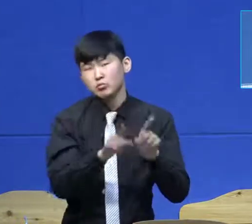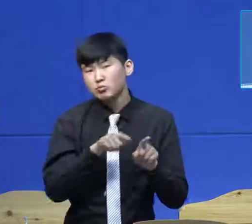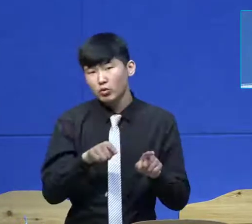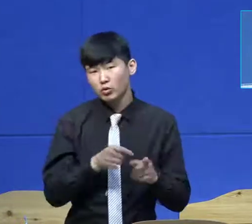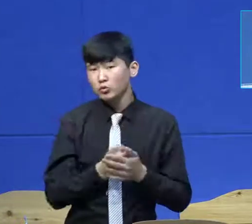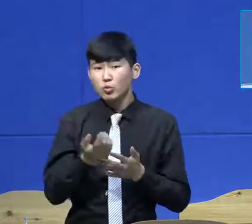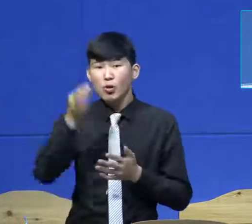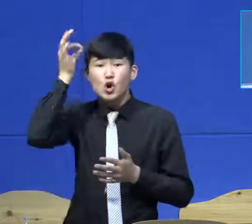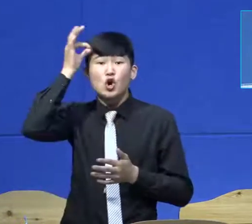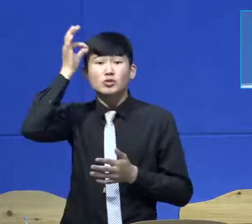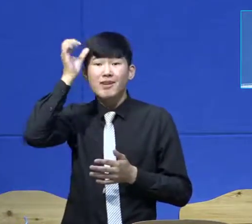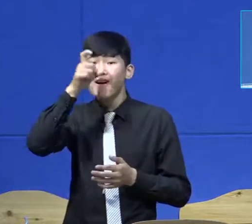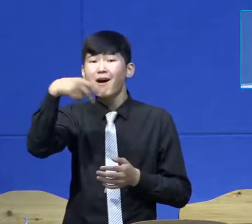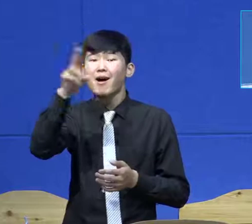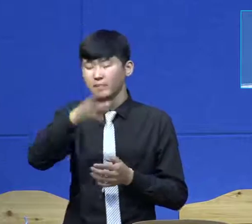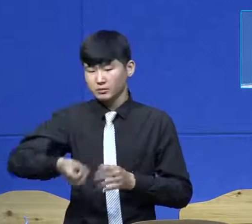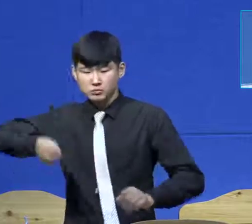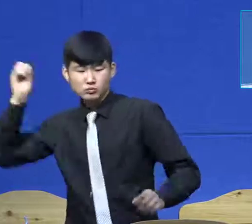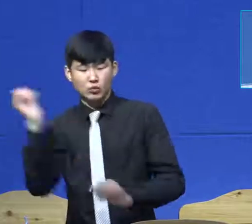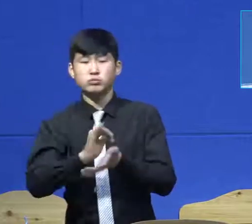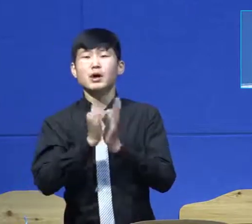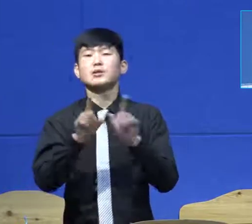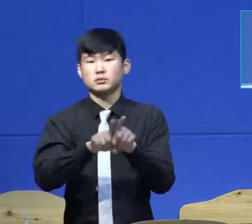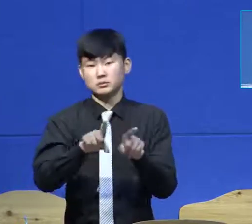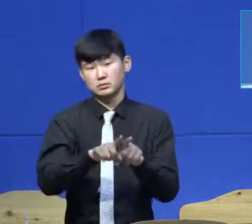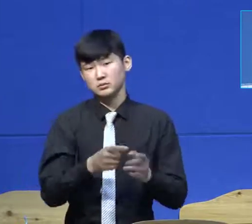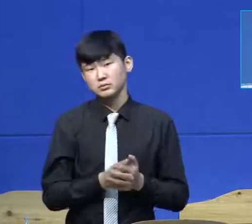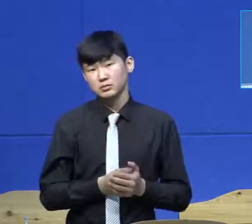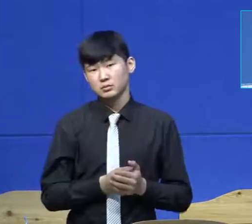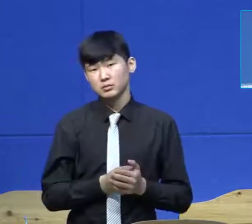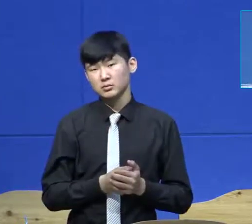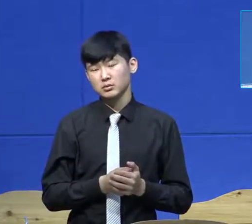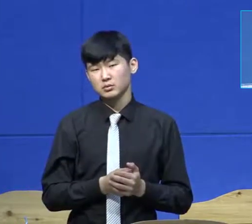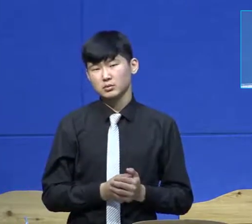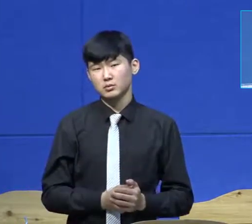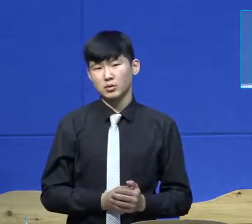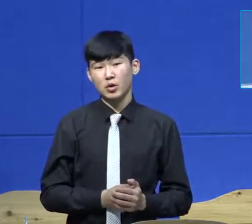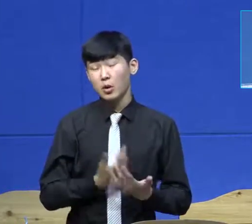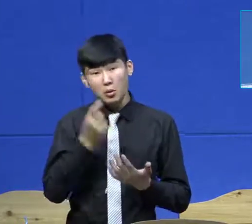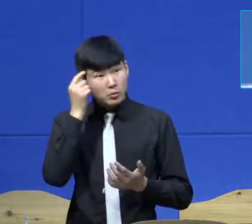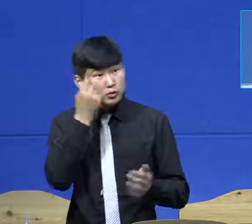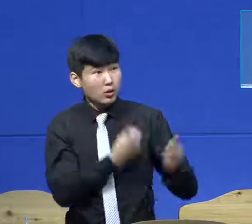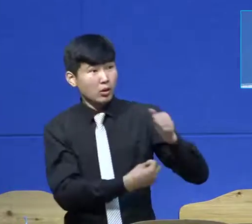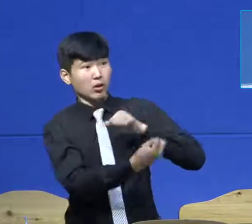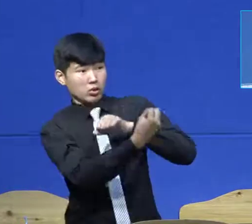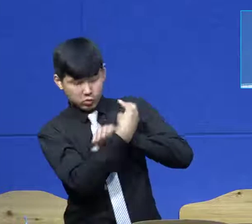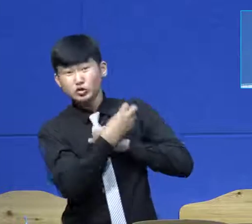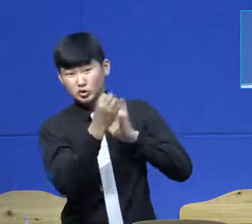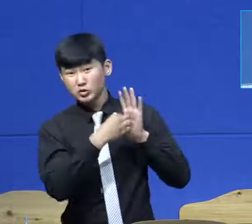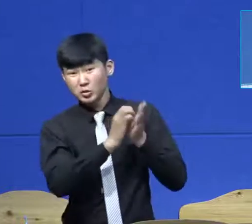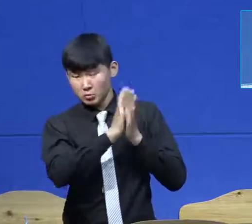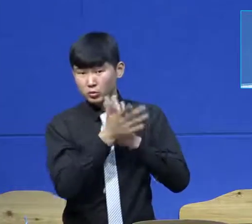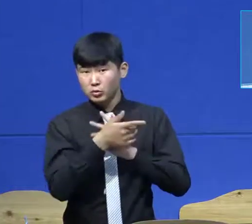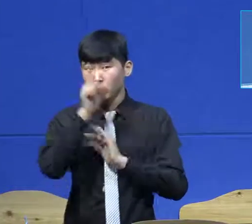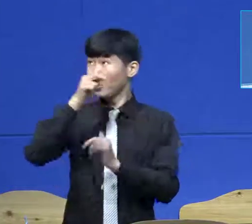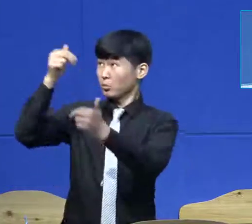өндгийг хадруу аваад шидэж байгаатай адилхан. Ойлгомжтой ялагдахаар бол тэмцэл. Гэхдээ бурхан тусласан учраас Лютер ялдаг.